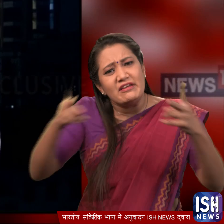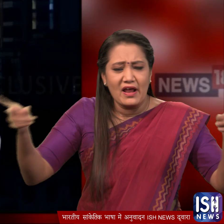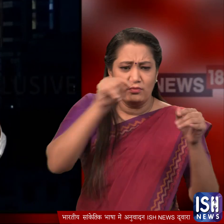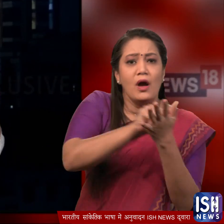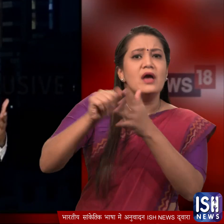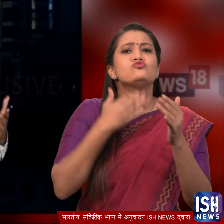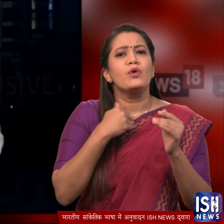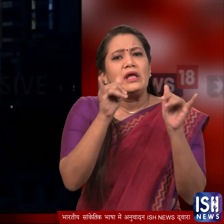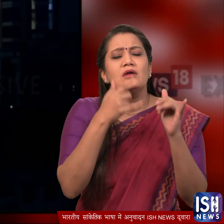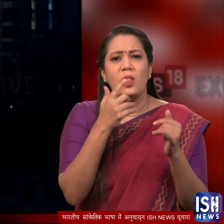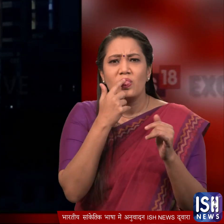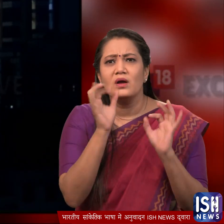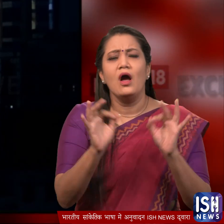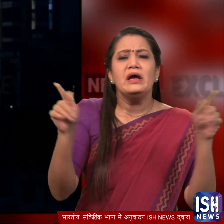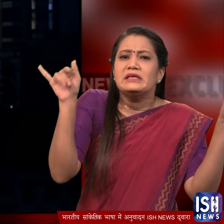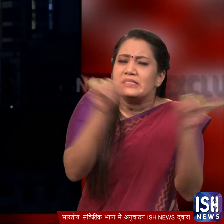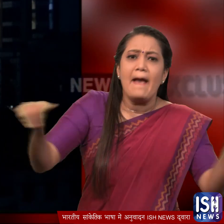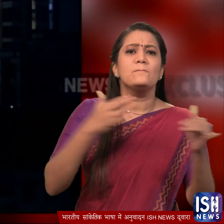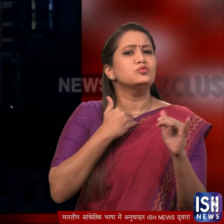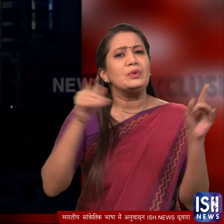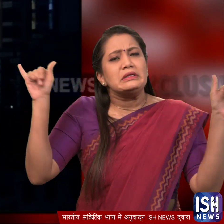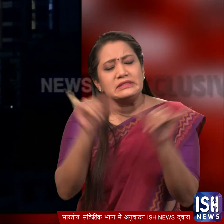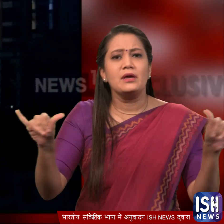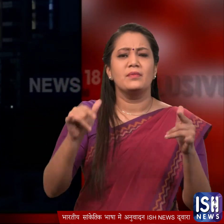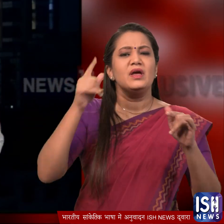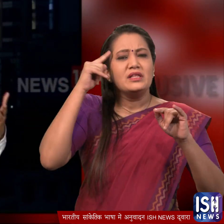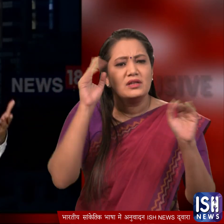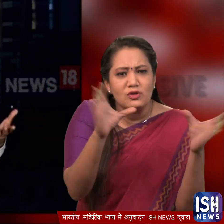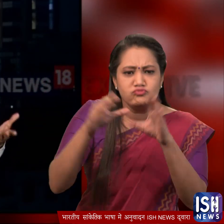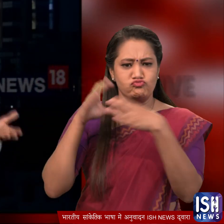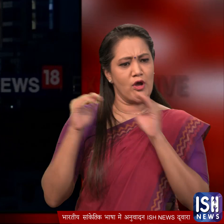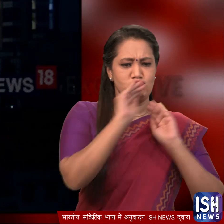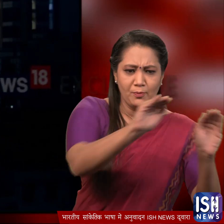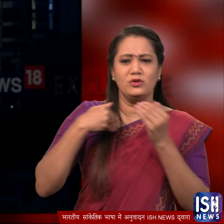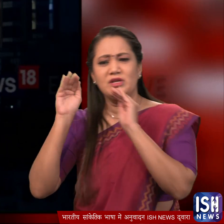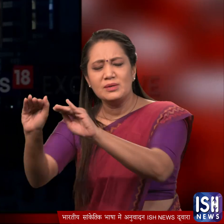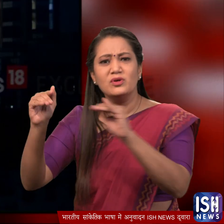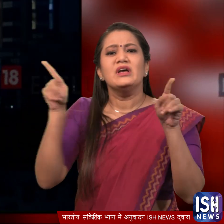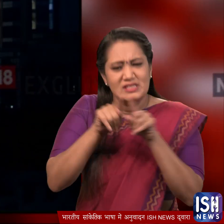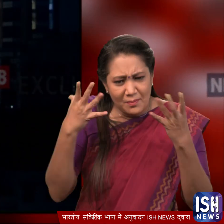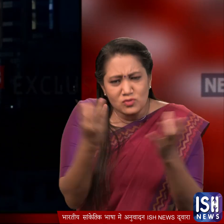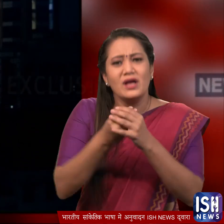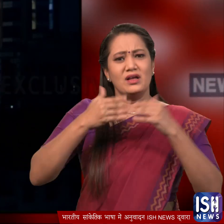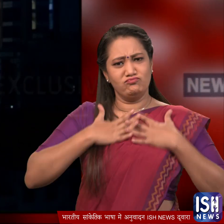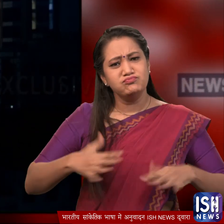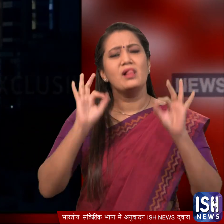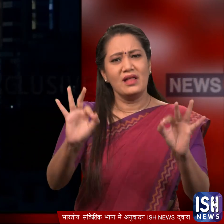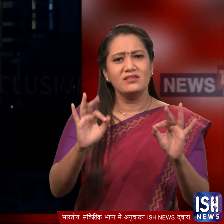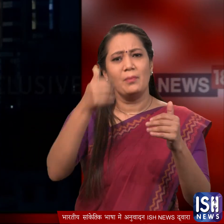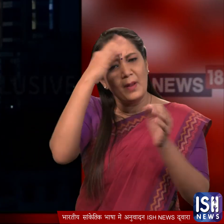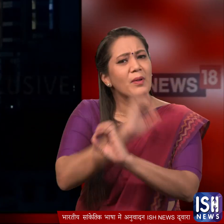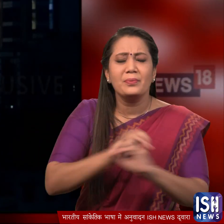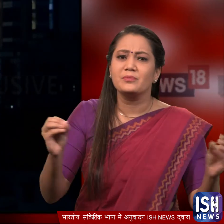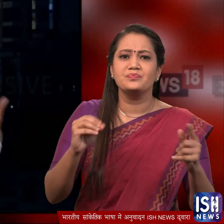वाली मिठाइयों का स्वाद एक सा है, उनकी मिठास में कोई फर्क नहीं है, फिर हम अलग अलग पार्टियों का समर्थक होकर भी एक साथ शांति से क्यों नहीं रह